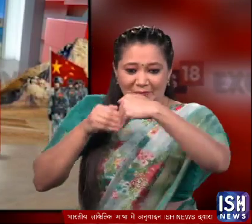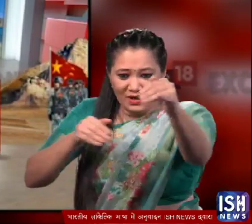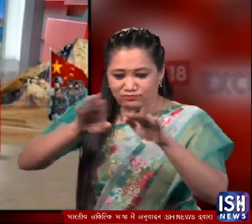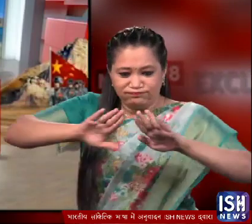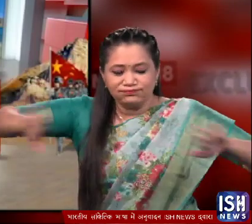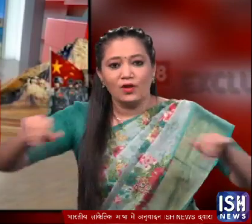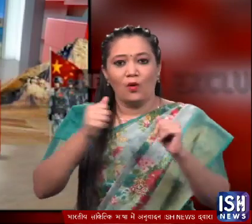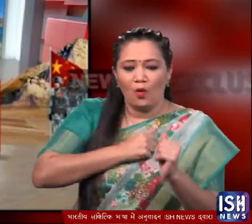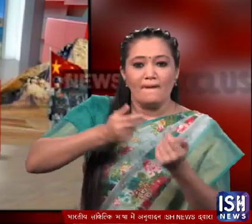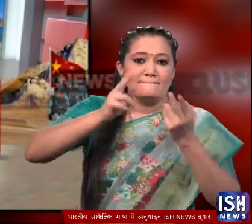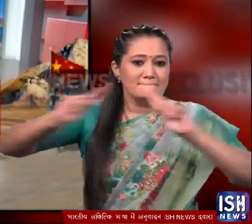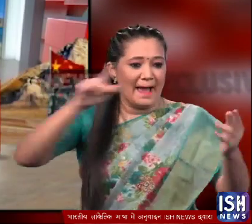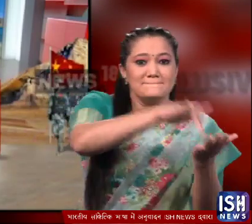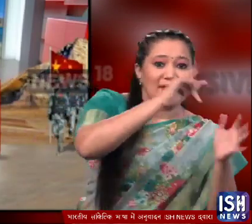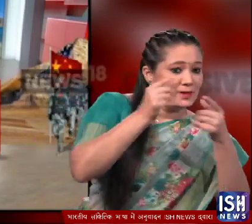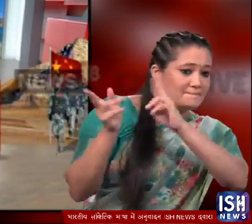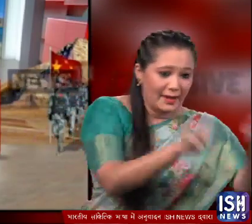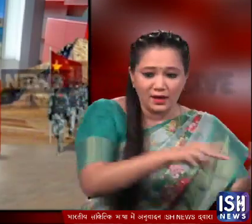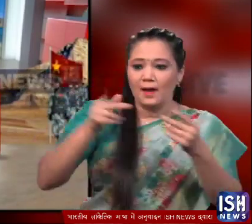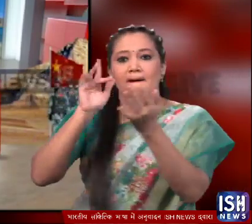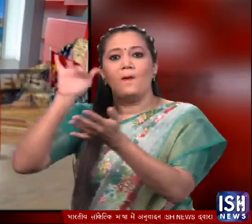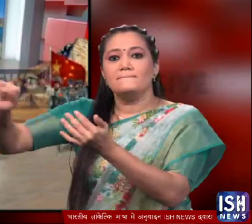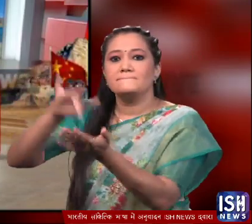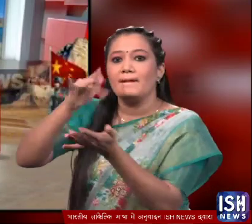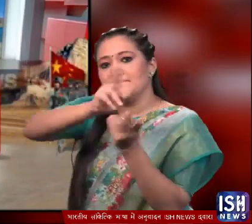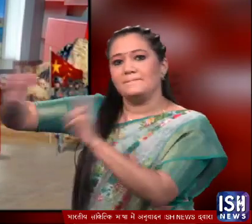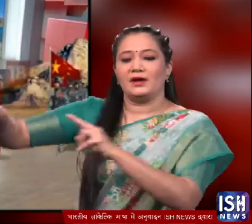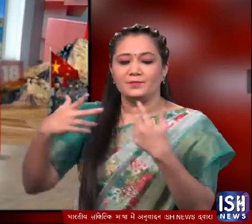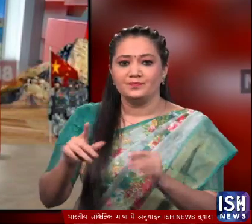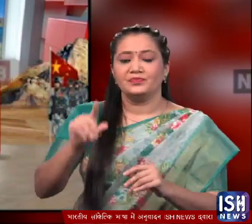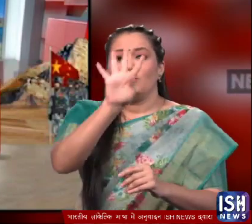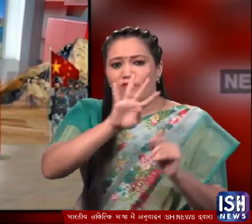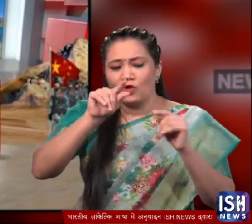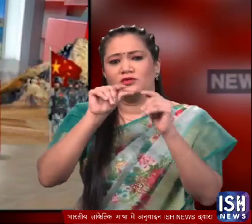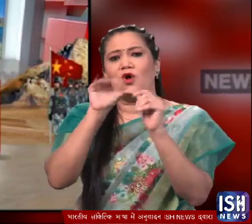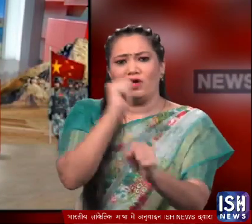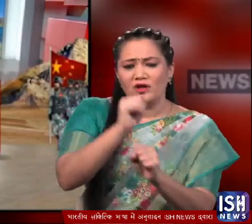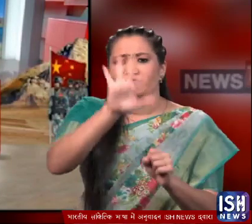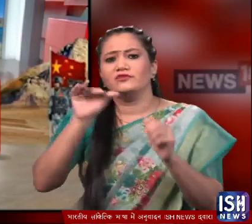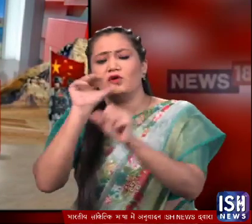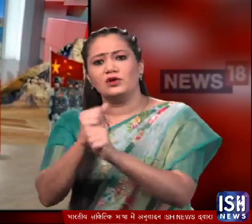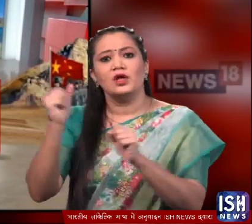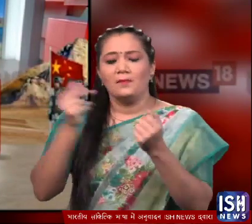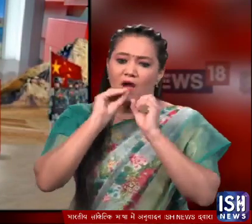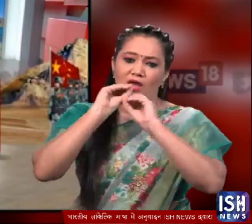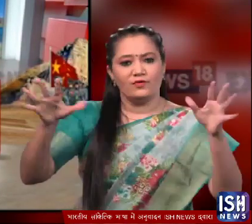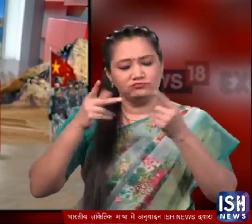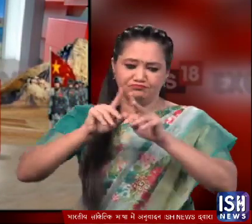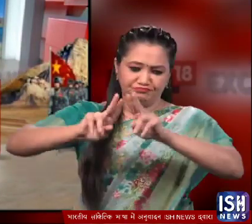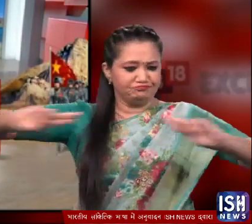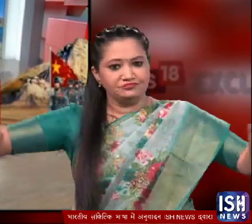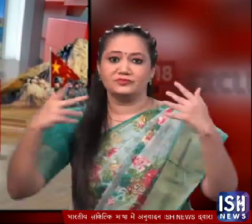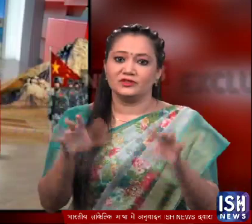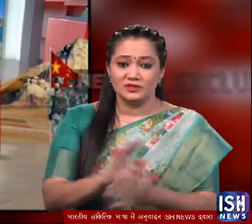सैनिक अपने बेस पर अब लौट गए हैं। 4 और 5 अगस्त को दोनों देश की सेनाओं ने अपने जवानों को बेस पर भेजा। साथ ही